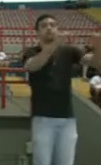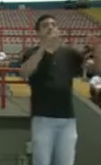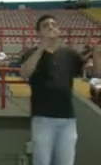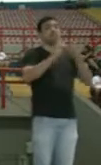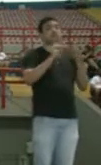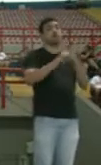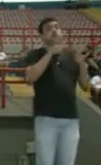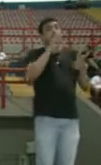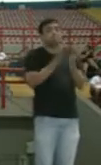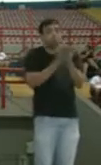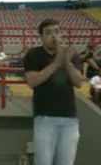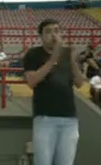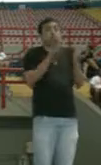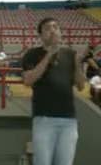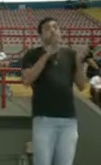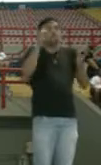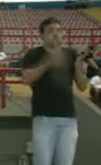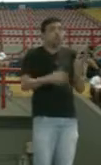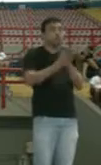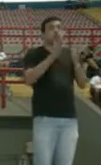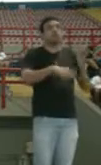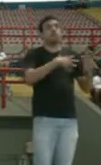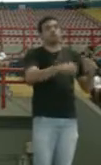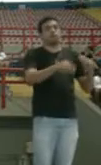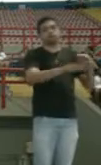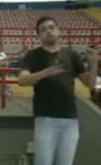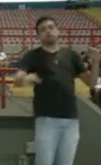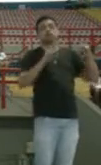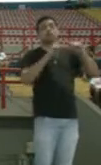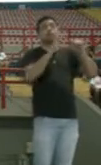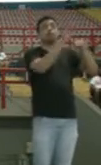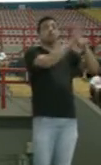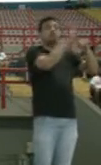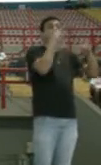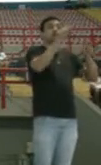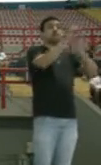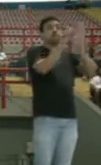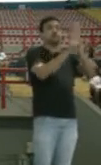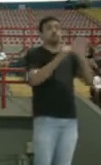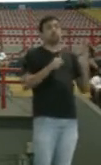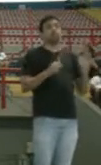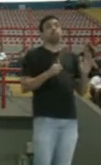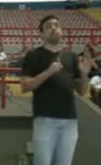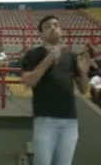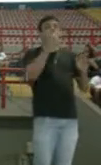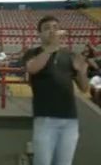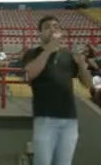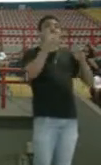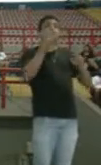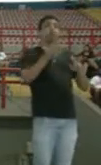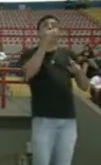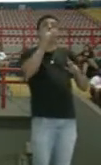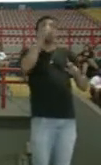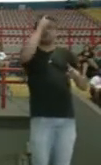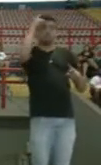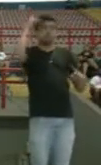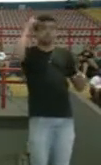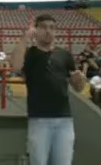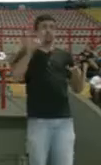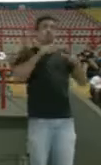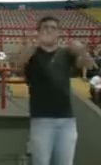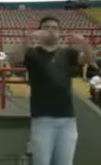tem uma coisa que deixa o pobre pobre, é filhos. A burguesia dizia, no século XVIII, que a população crescia mais